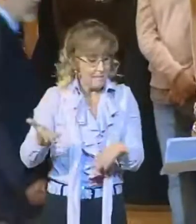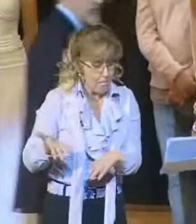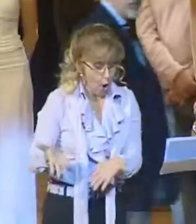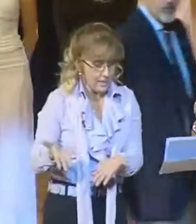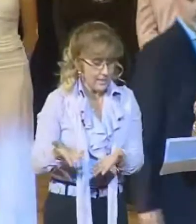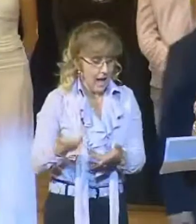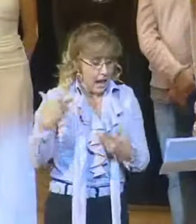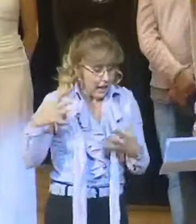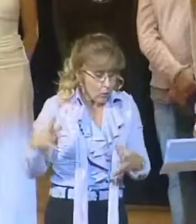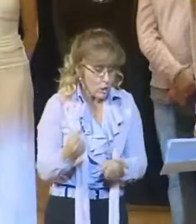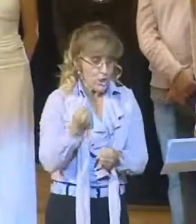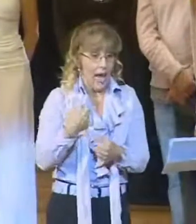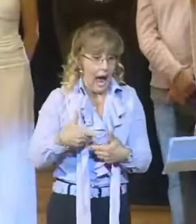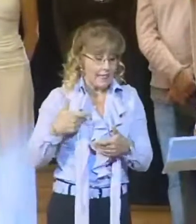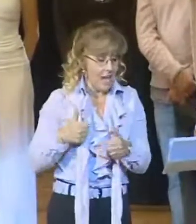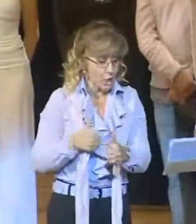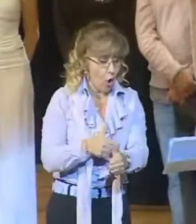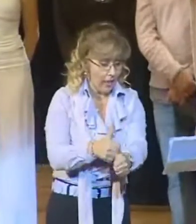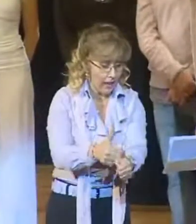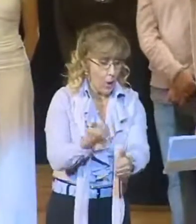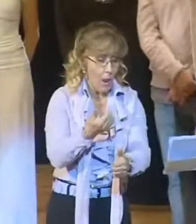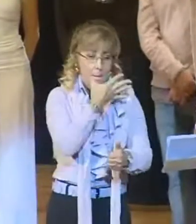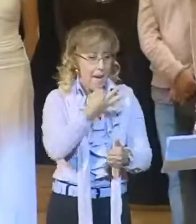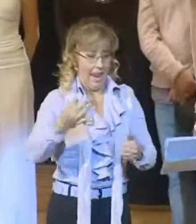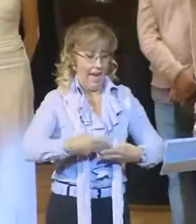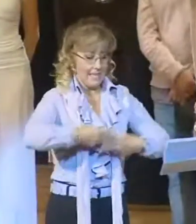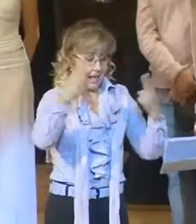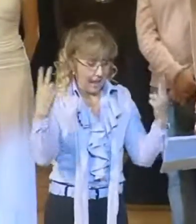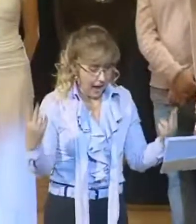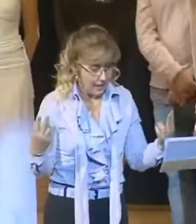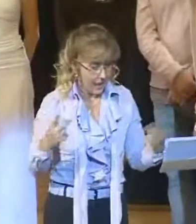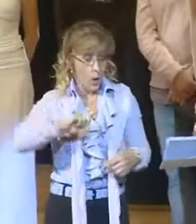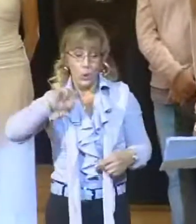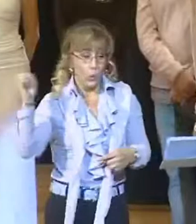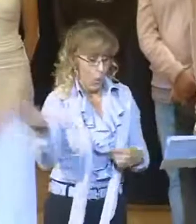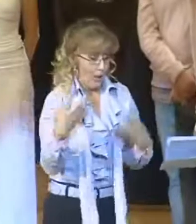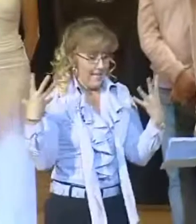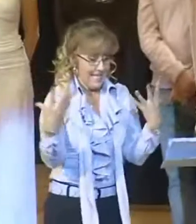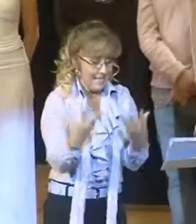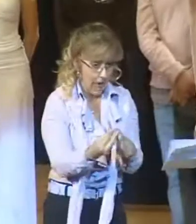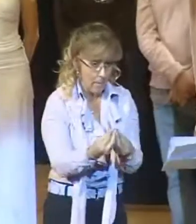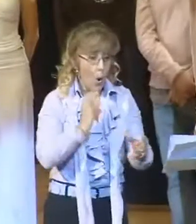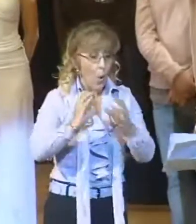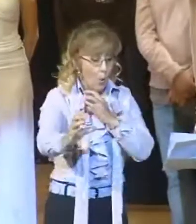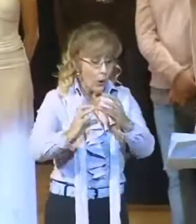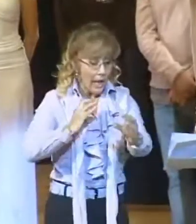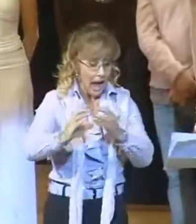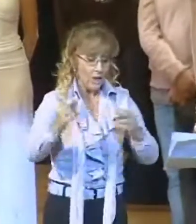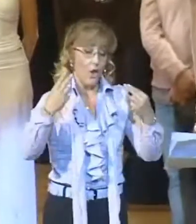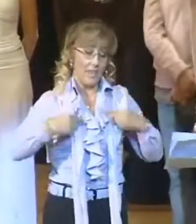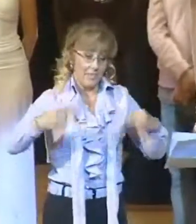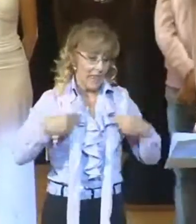possa riuscire a trascorrere una bella serata, tutti insieme, comunicando e vivendo la stessa bellissima